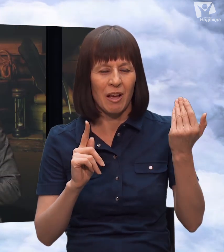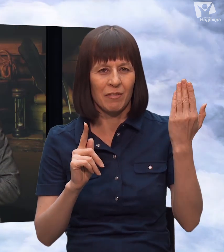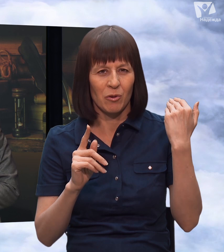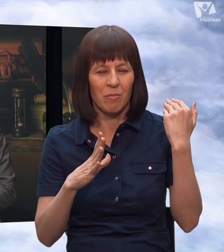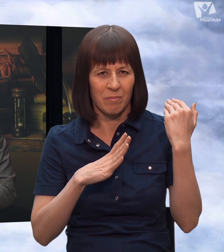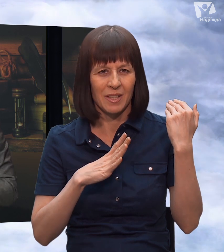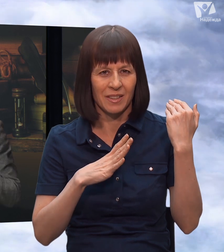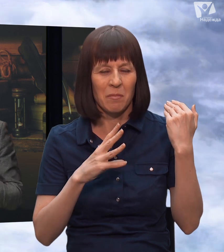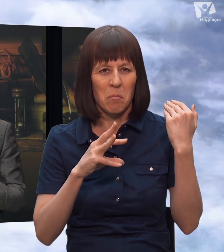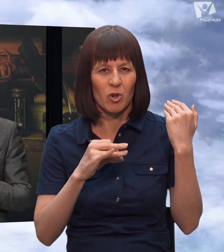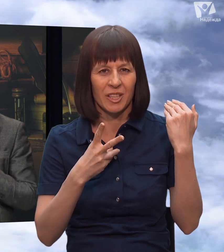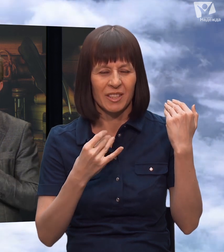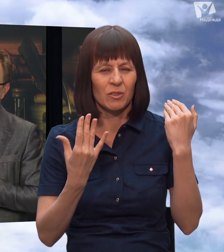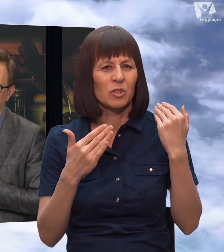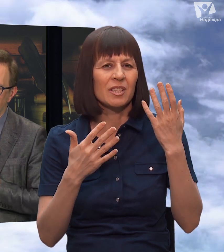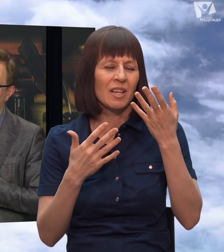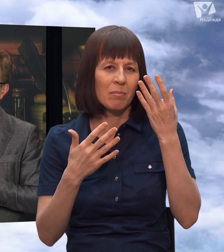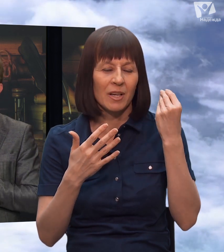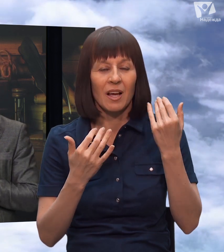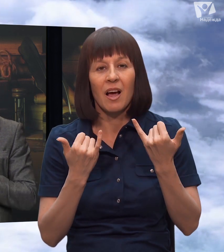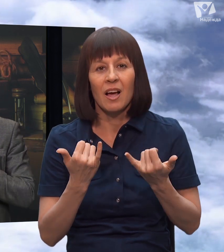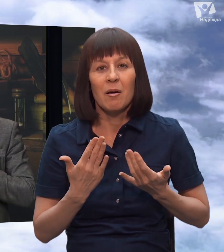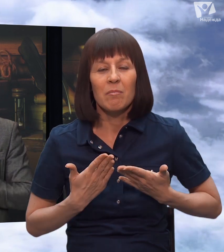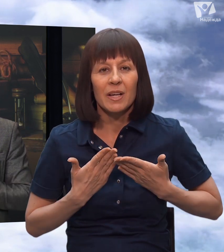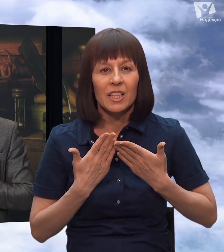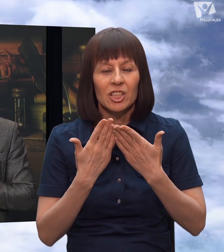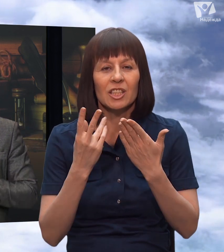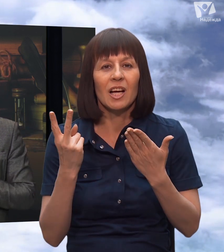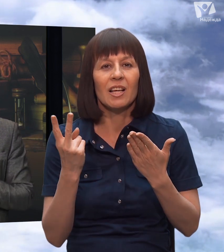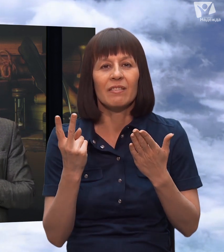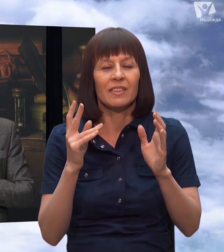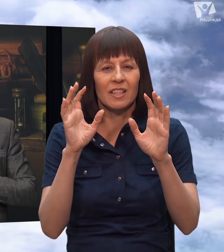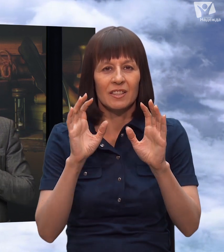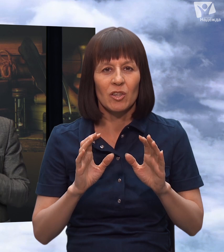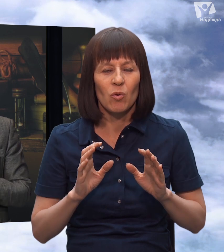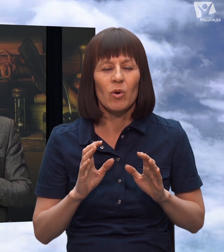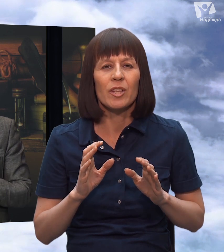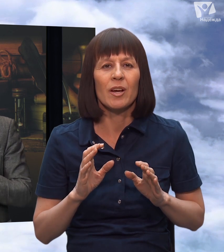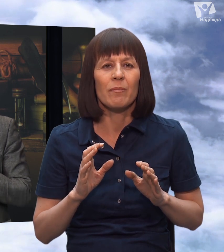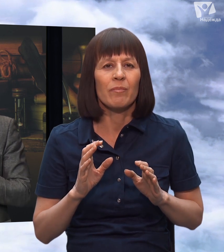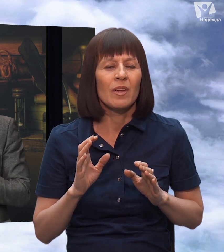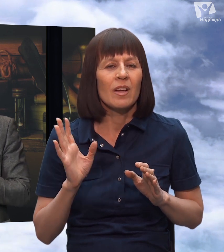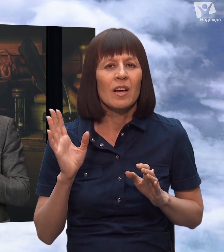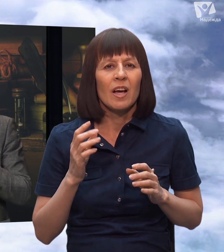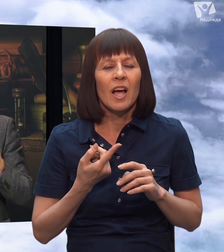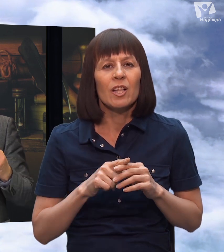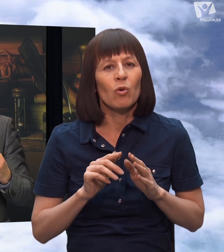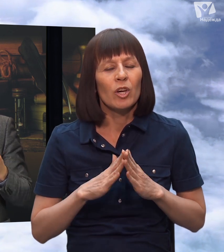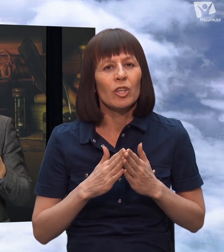теперь когда найдено и прочитанная эта книга она не просто прочитано была не просто царь